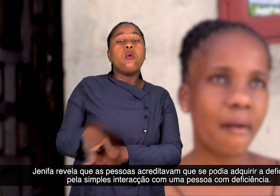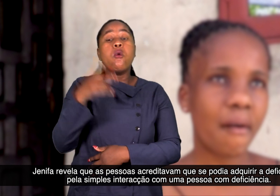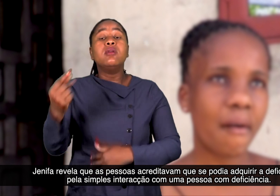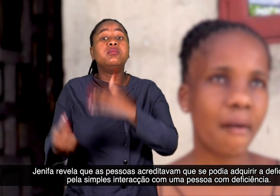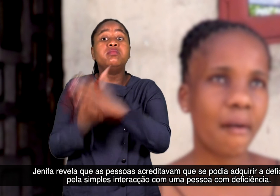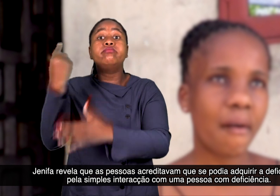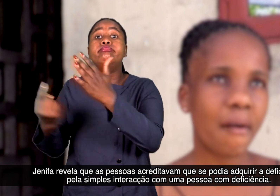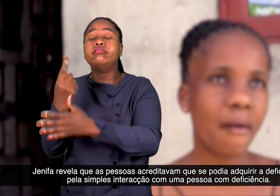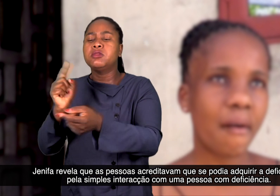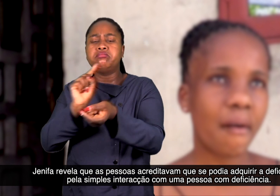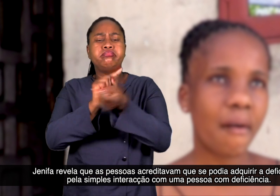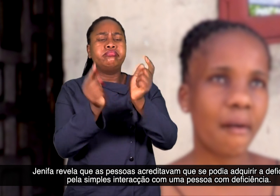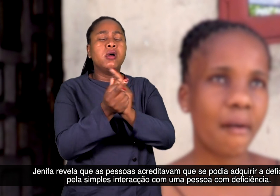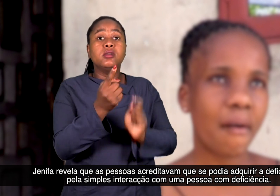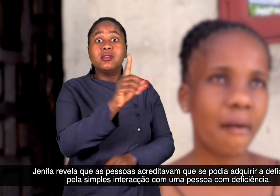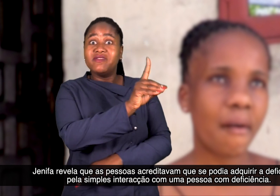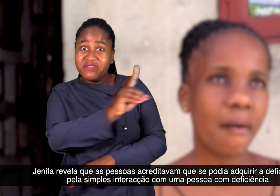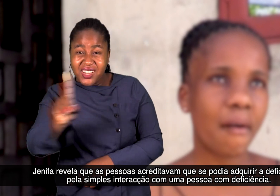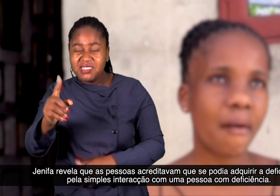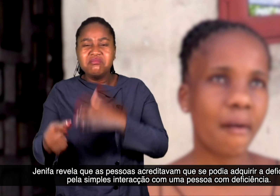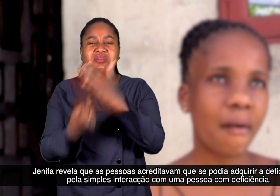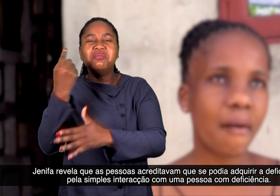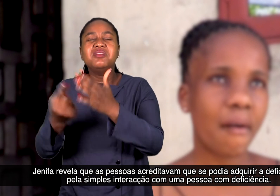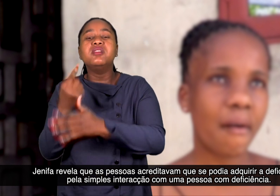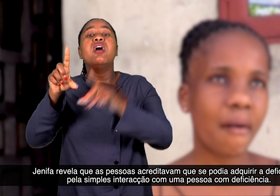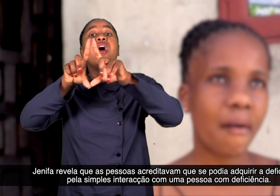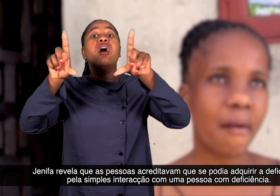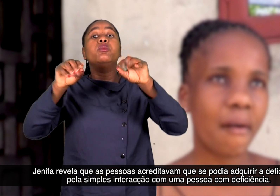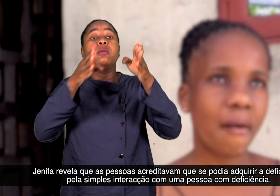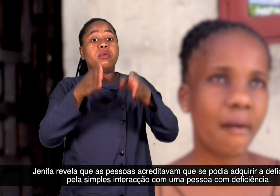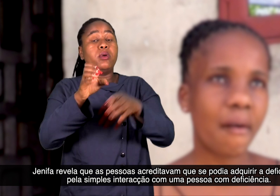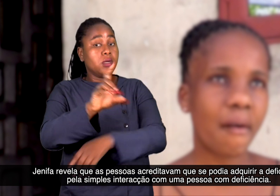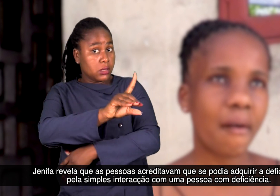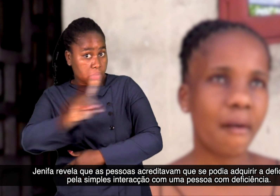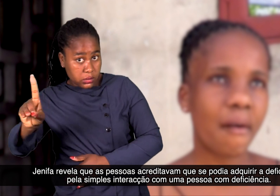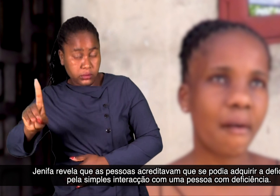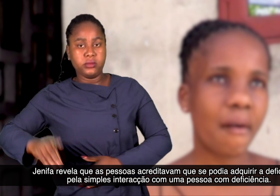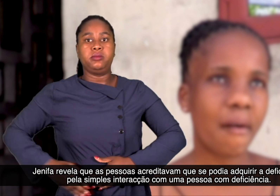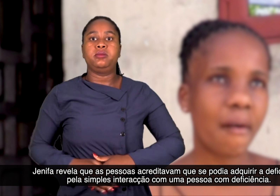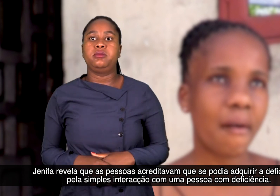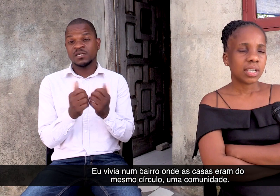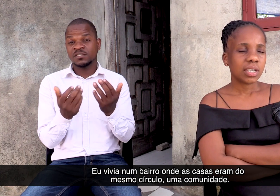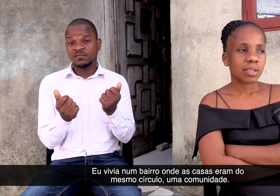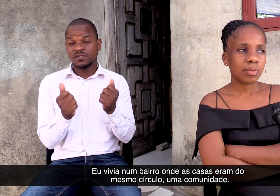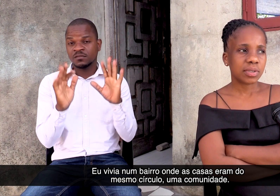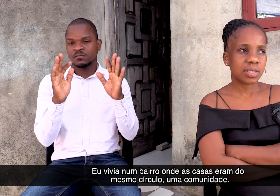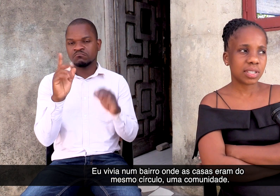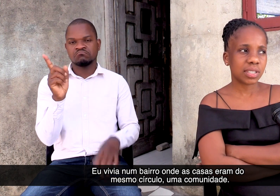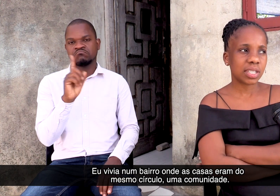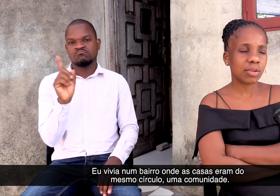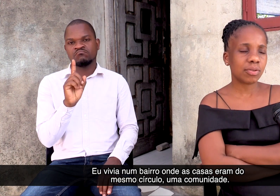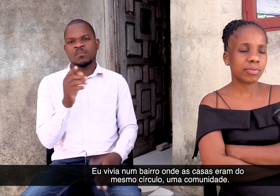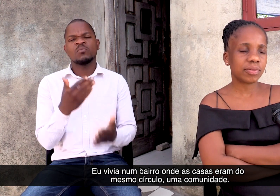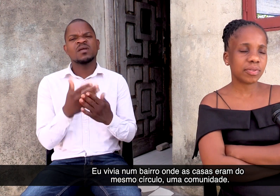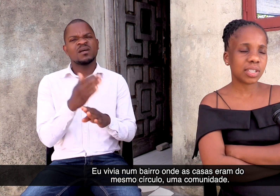pessoas acreditavam que se podia adquirir a deficiência pela simples interação com uma pessoa com deficiência. Como